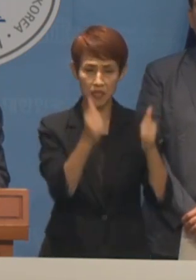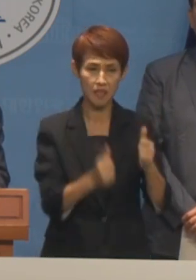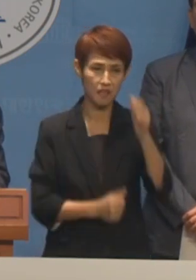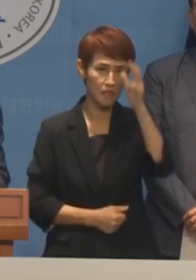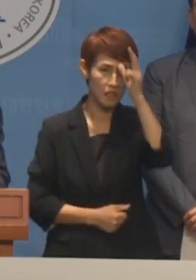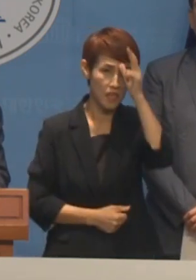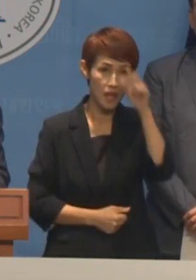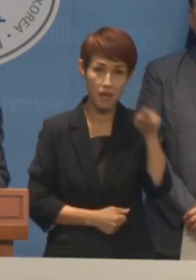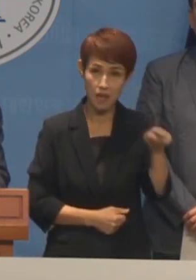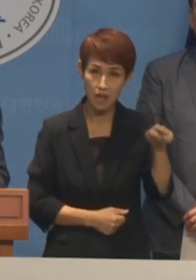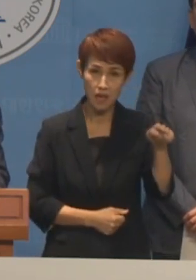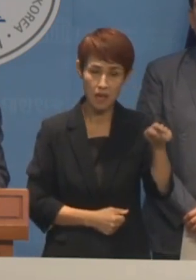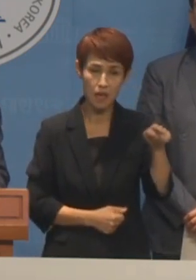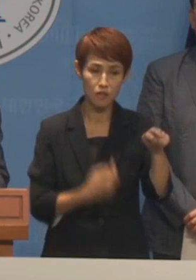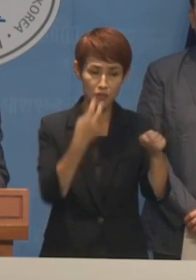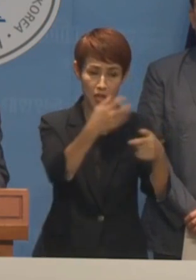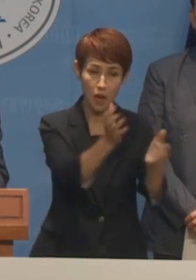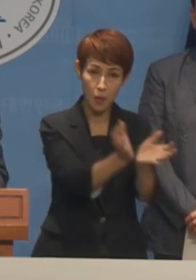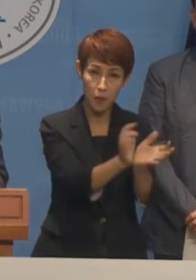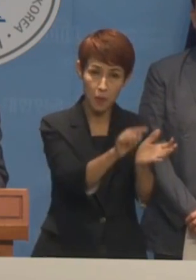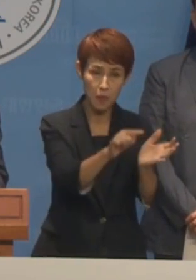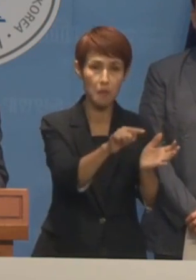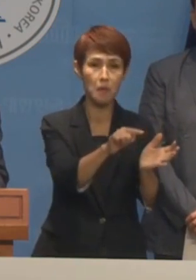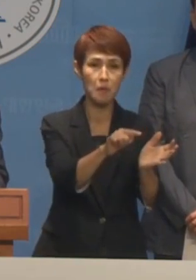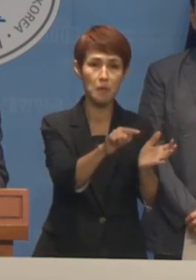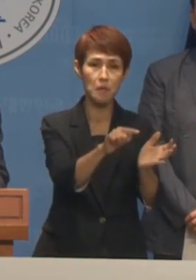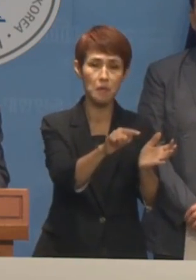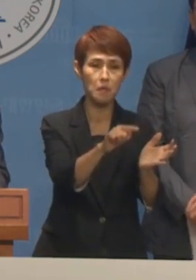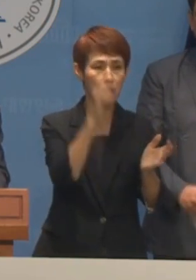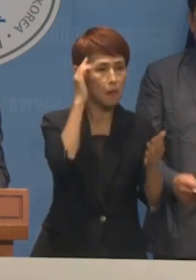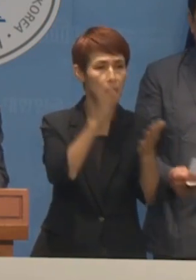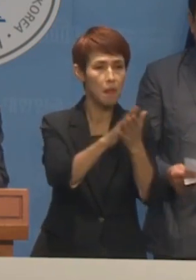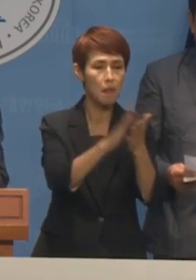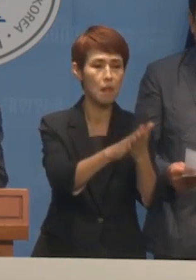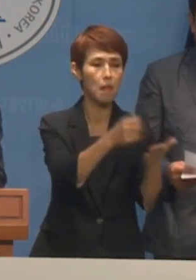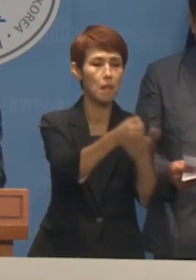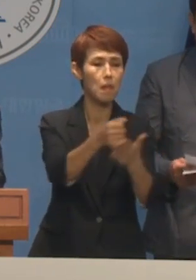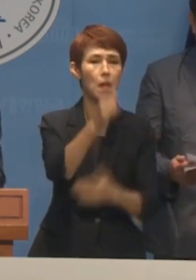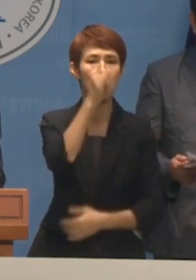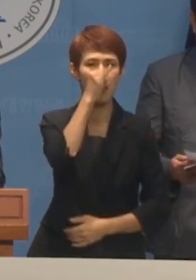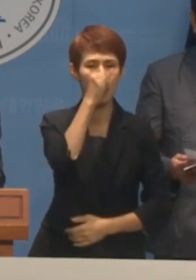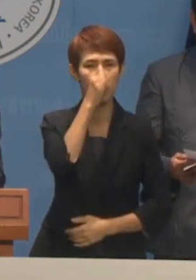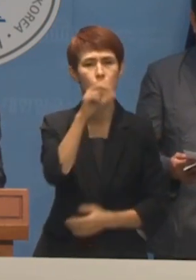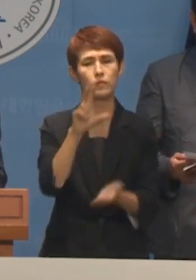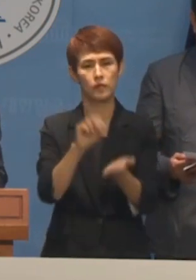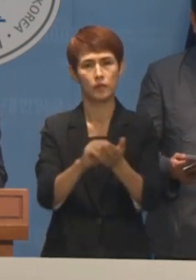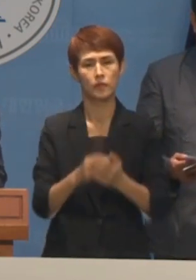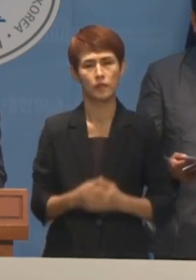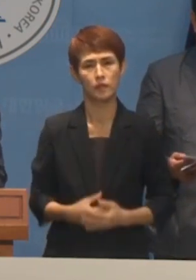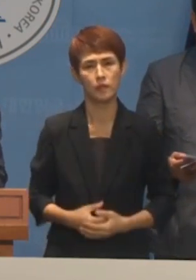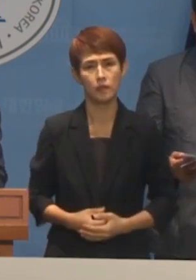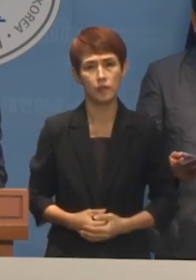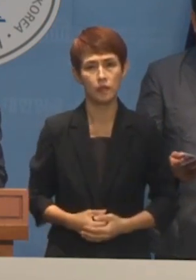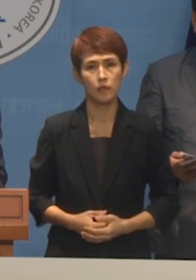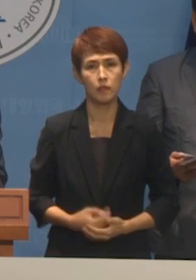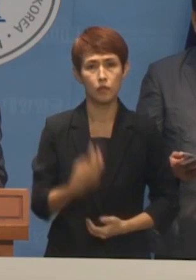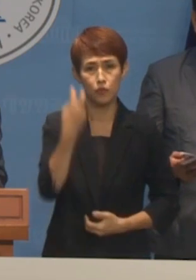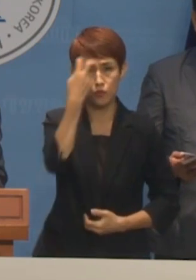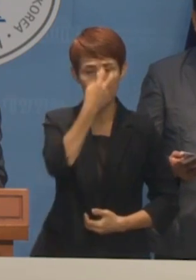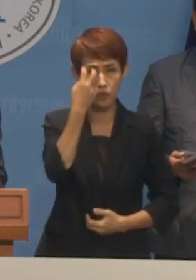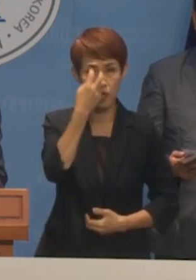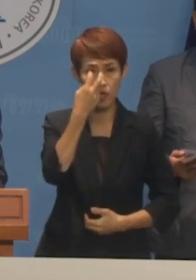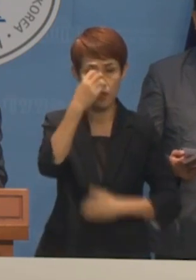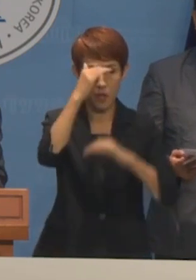경찰 등 각 수사기관이 그들의 관점에서 개별적으로 규정하고 있을 뿐이었습니다. 수사 공보에